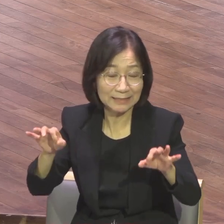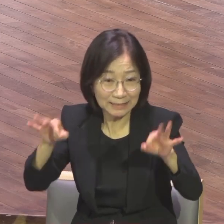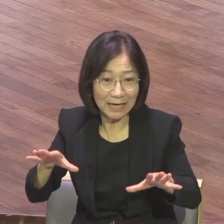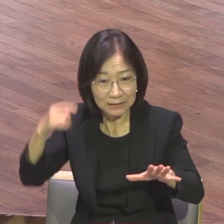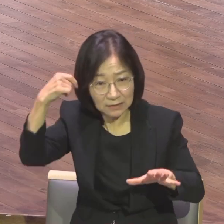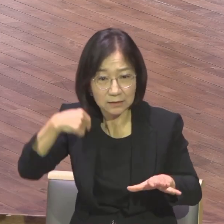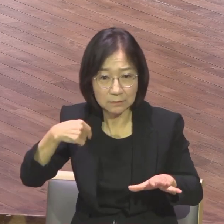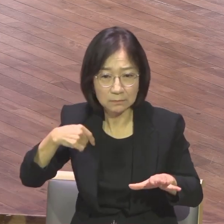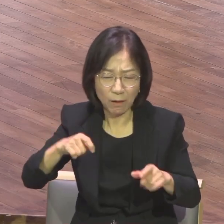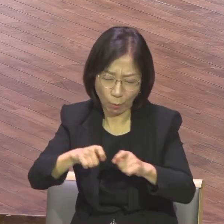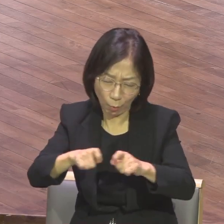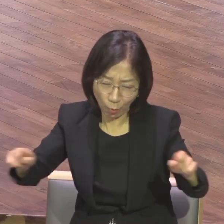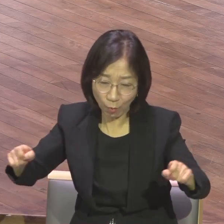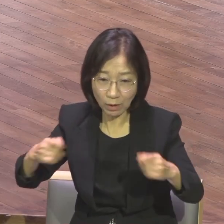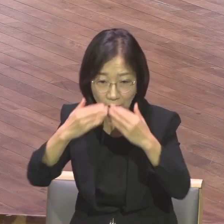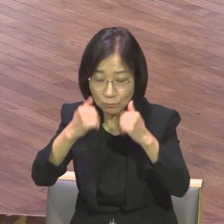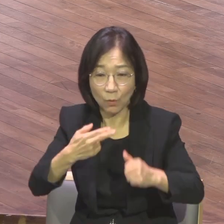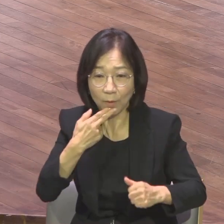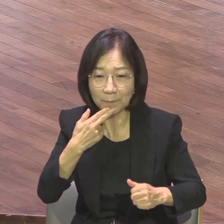봐.